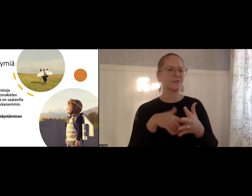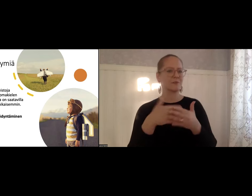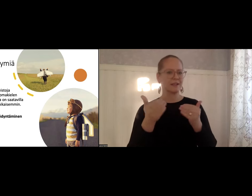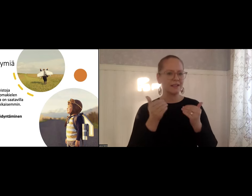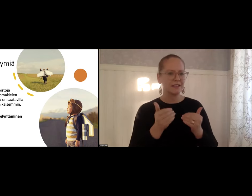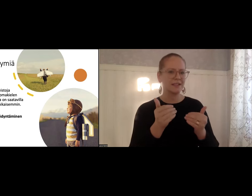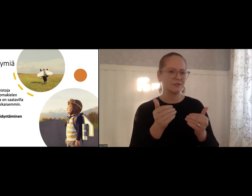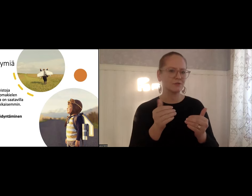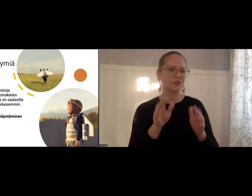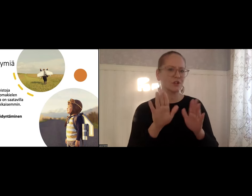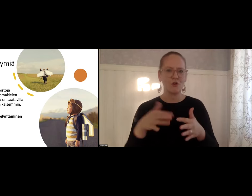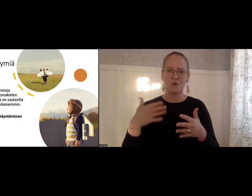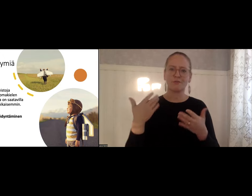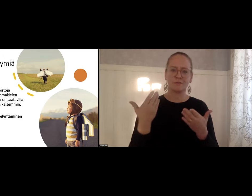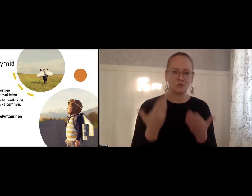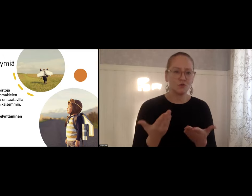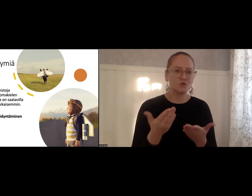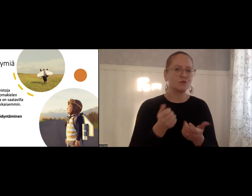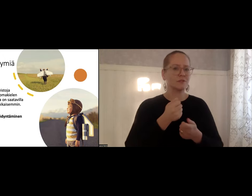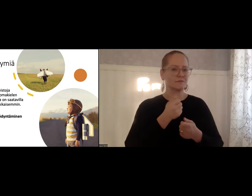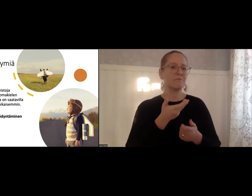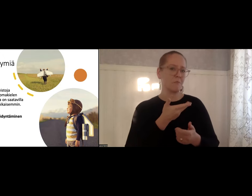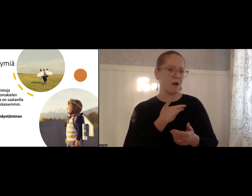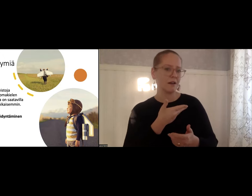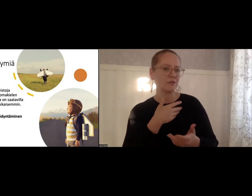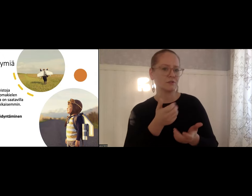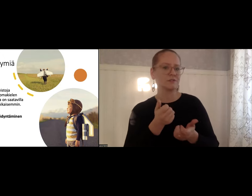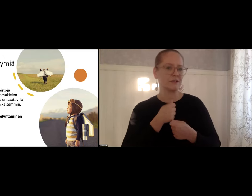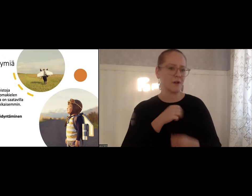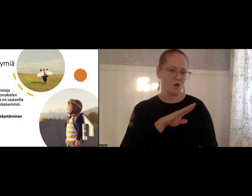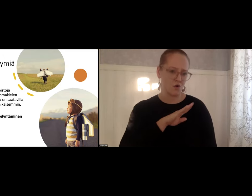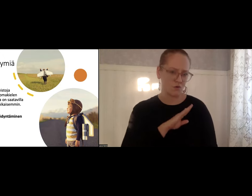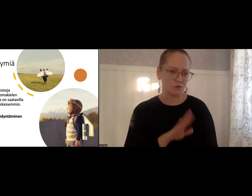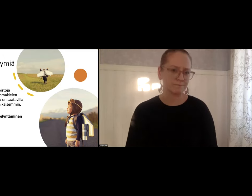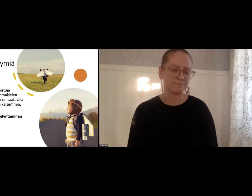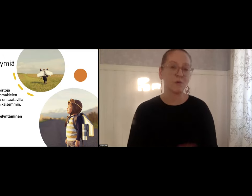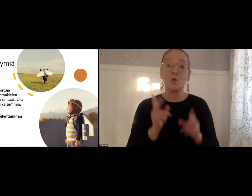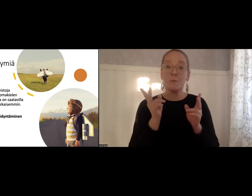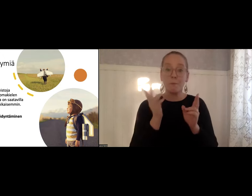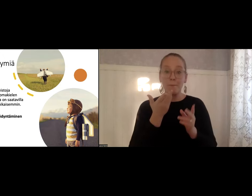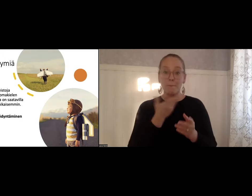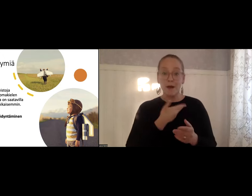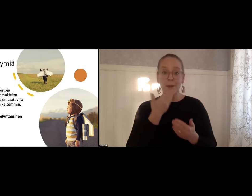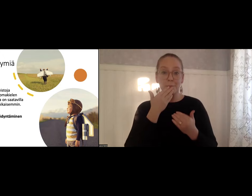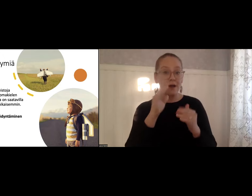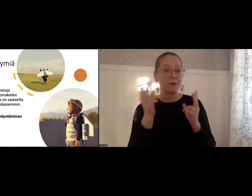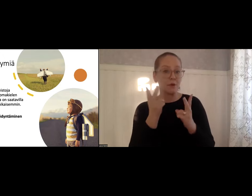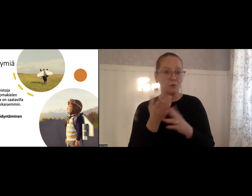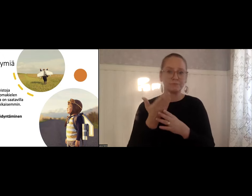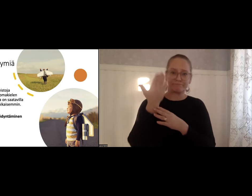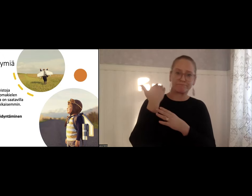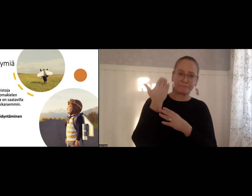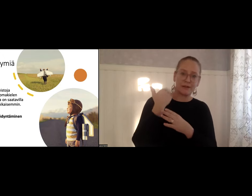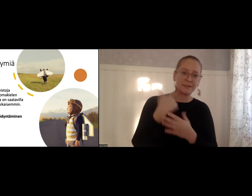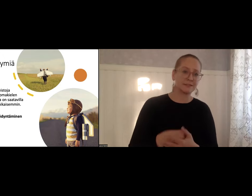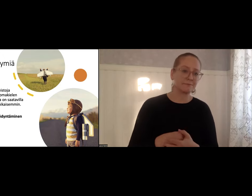aineistoja, tietoa ja viittomakielisten lasten kehityksestä. Ja tällä hetkellä meillä kuitenkin on sitä jo saatavilla todella